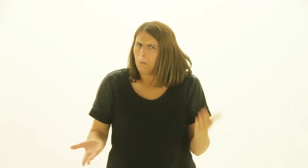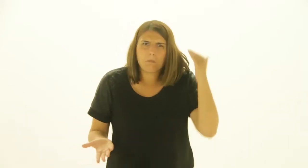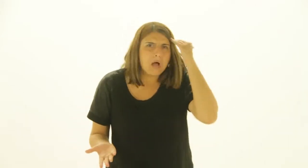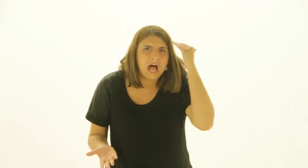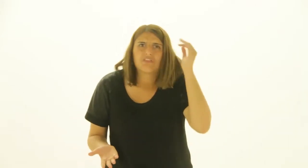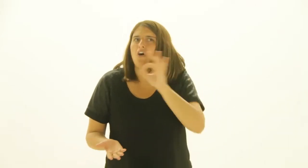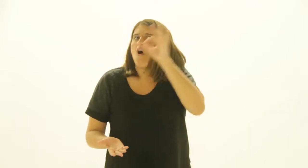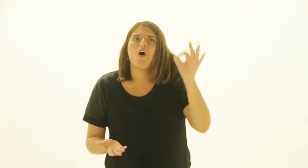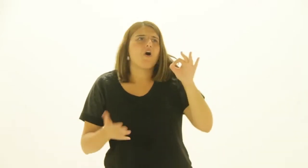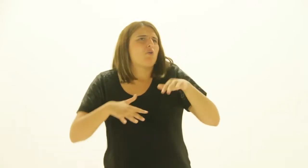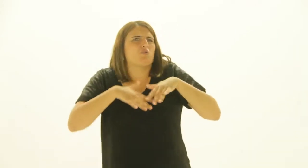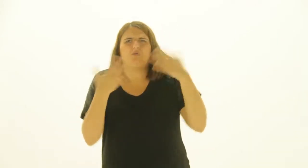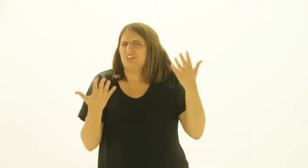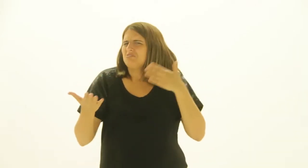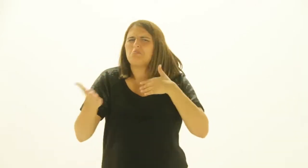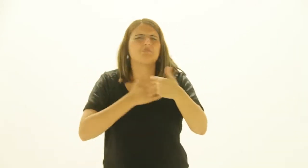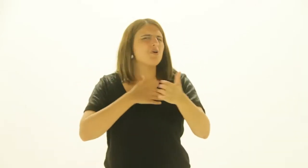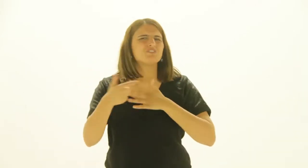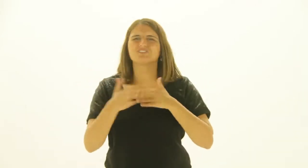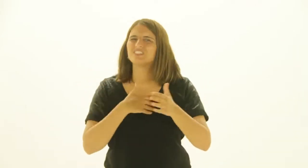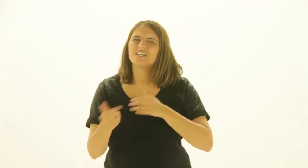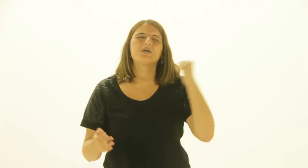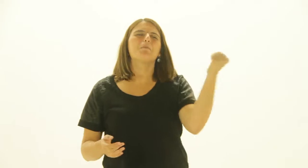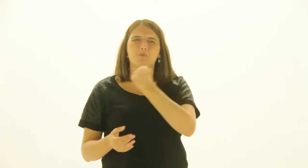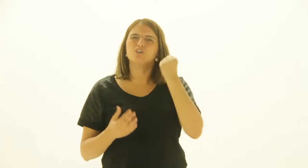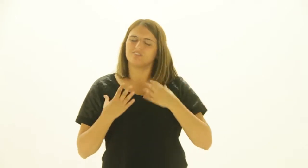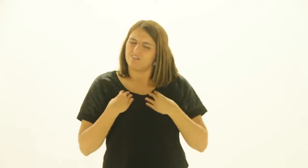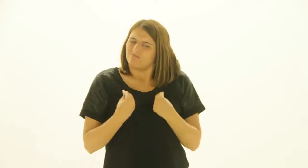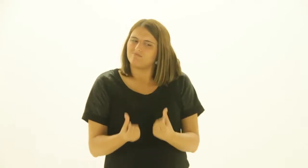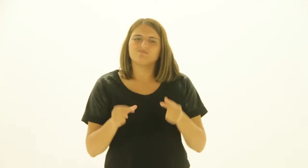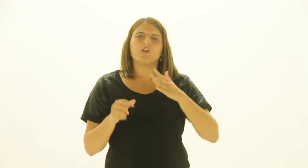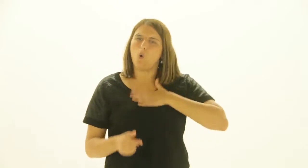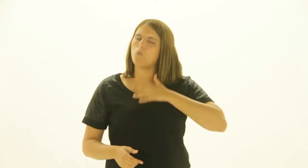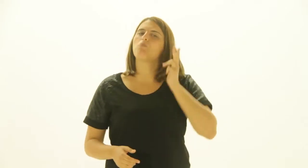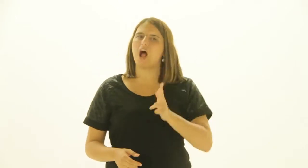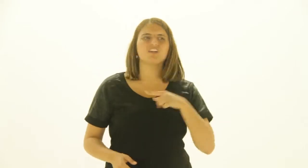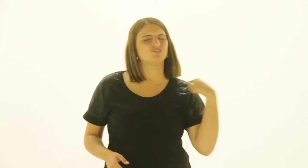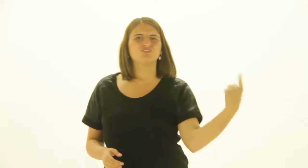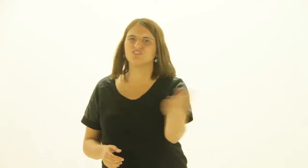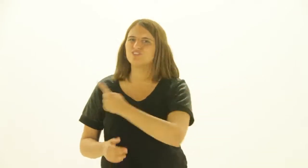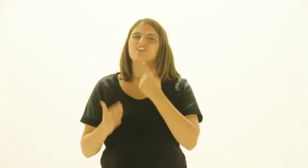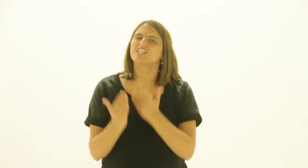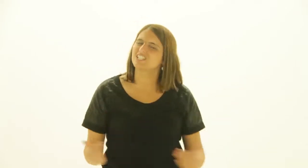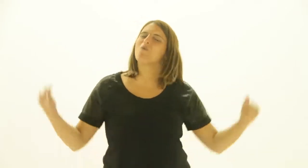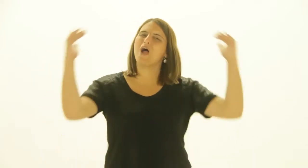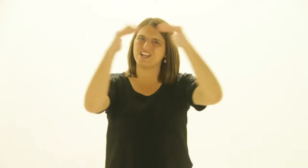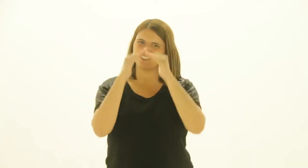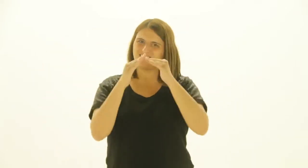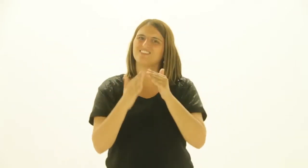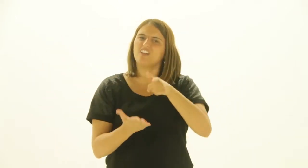dificultad tenga, mental, física. No importa nada de eso, lo importante es que somos seres humanos y que todos somos iguales